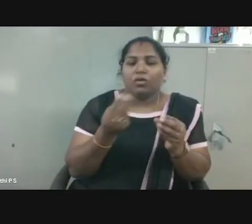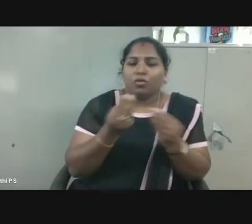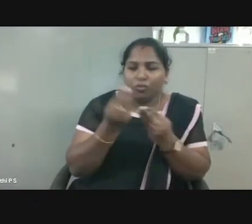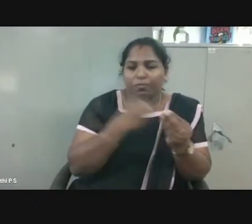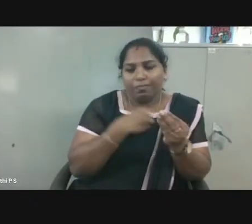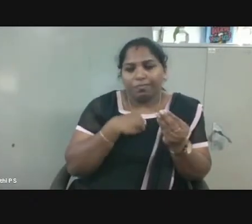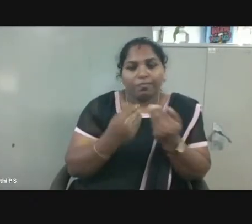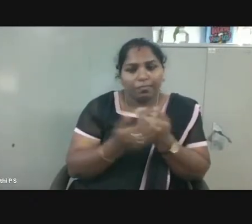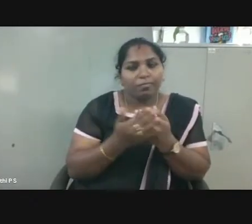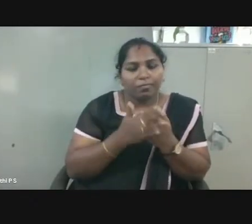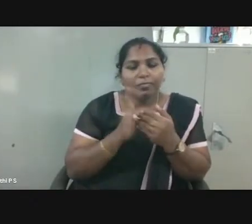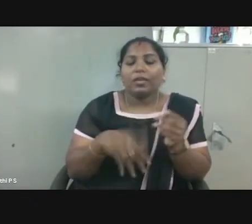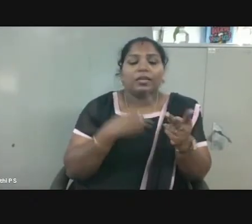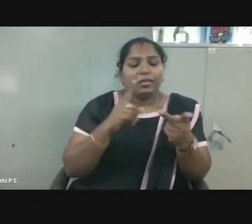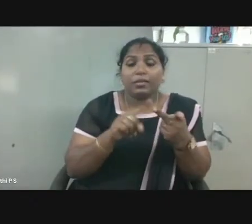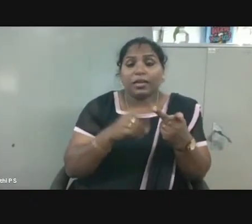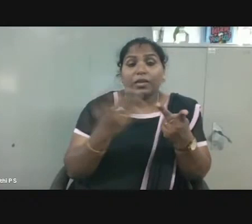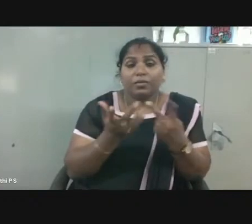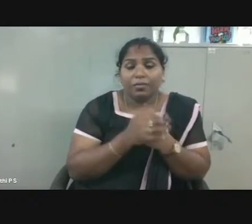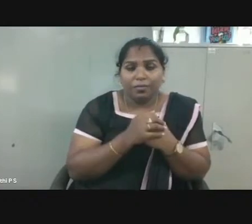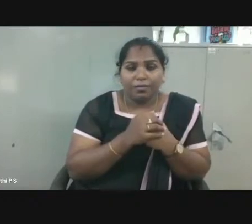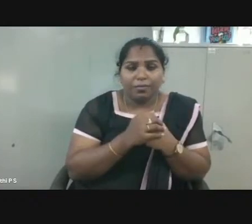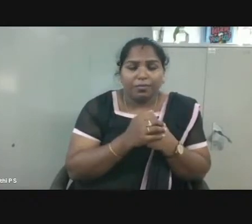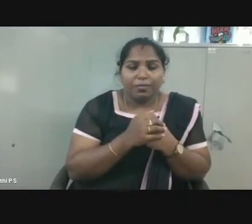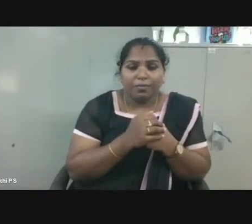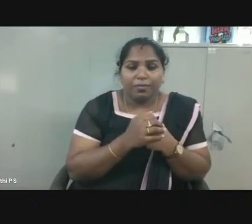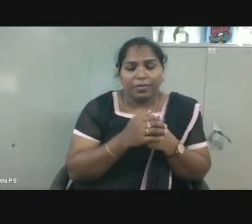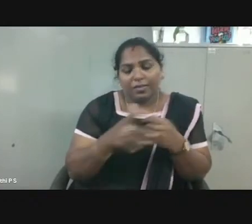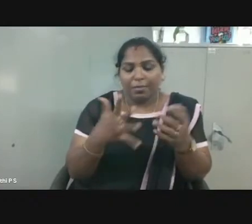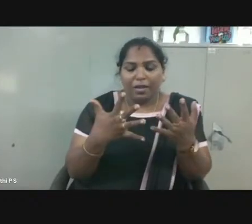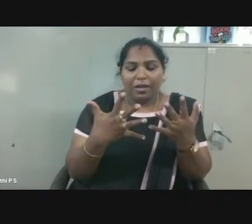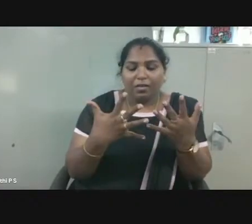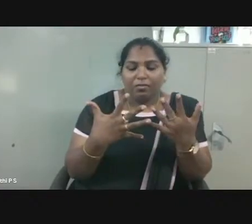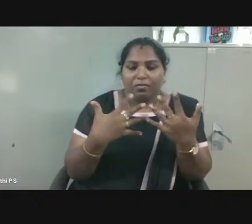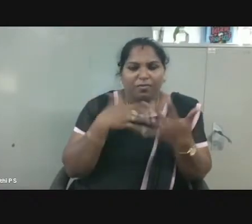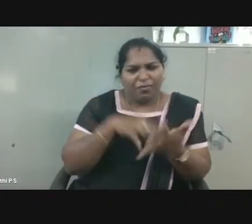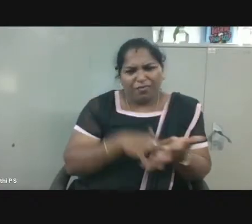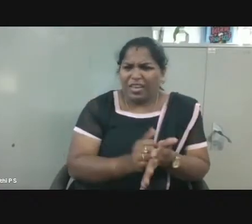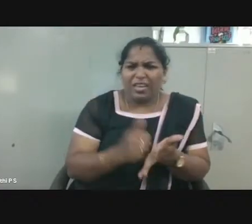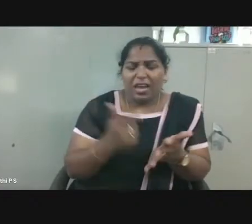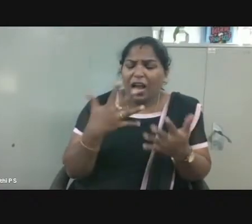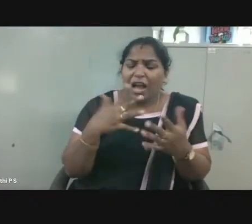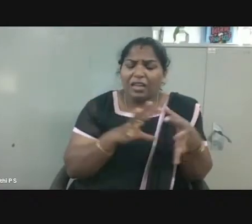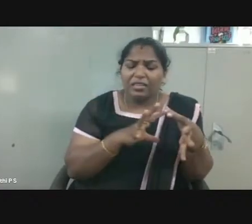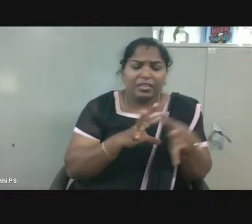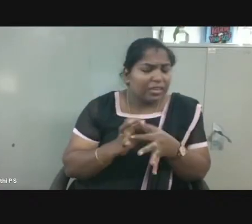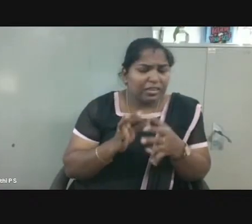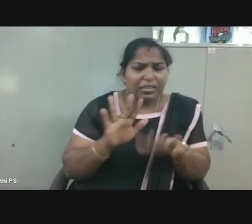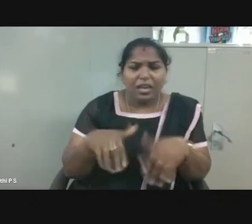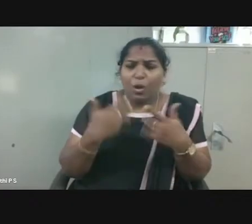ഉണ്ട്. രണ്ടാമത്തത്, നമ്മൾ ഉദ്ദേശിക്കുന്ന ഈ ബലക്കുറവ് വെച്ച് കുഞ്ഞ് ജീവിക്കണമല്ലോ, അപ്പൊ അതിനെ അവരെ